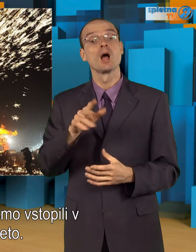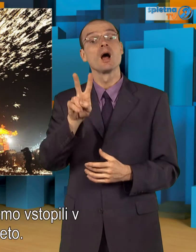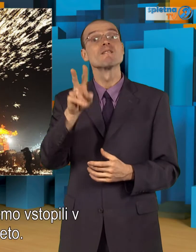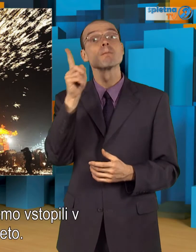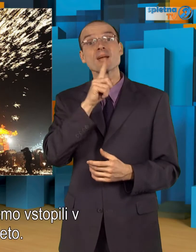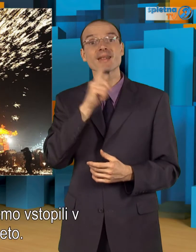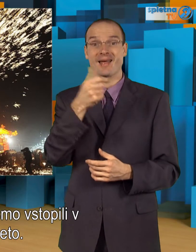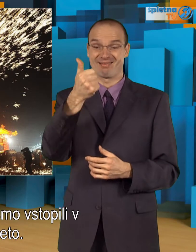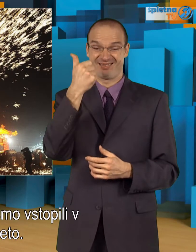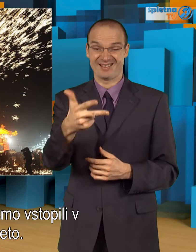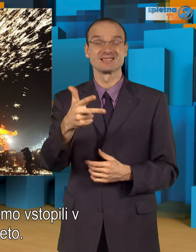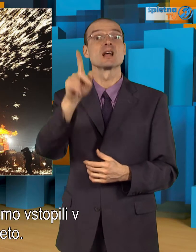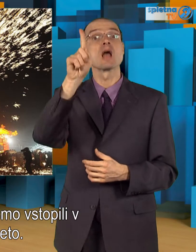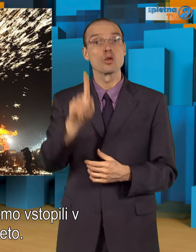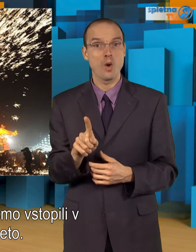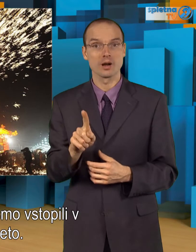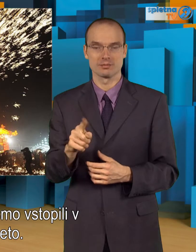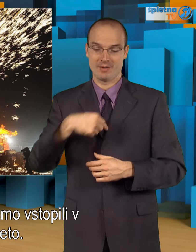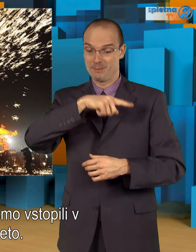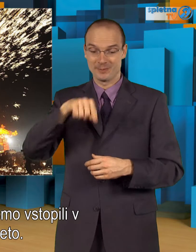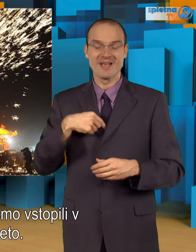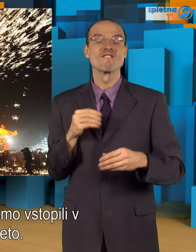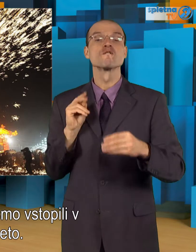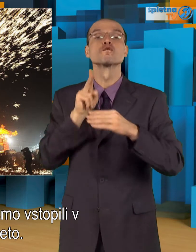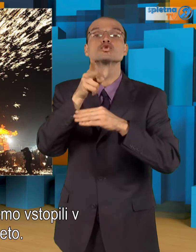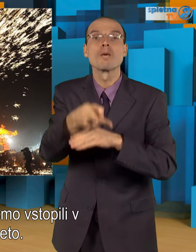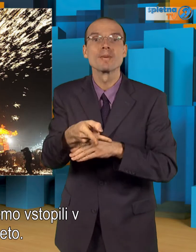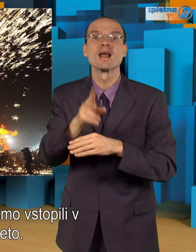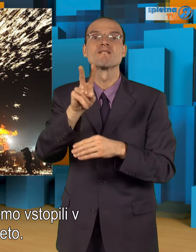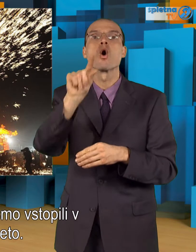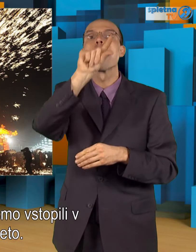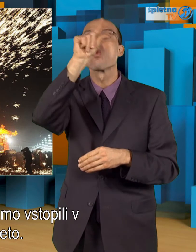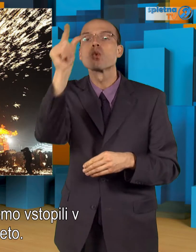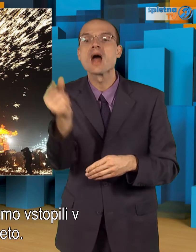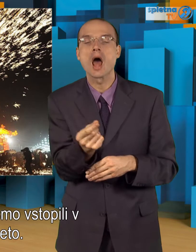V petek 31. januarja smo vstopili v lunarno novo leto.